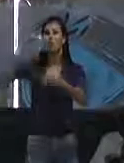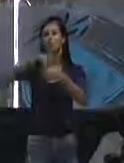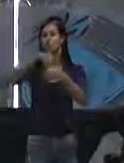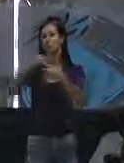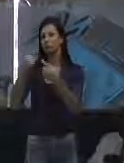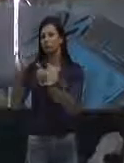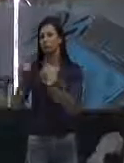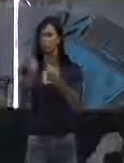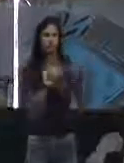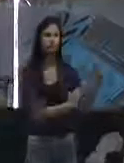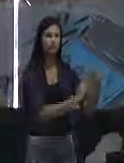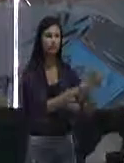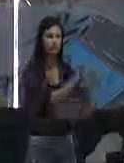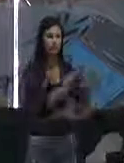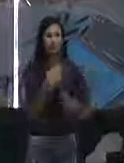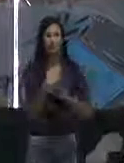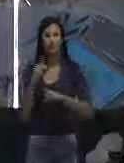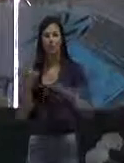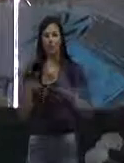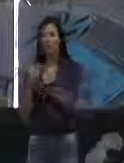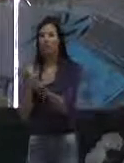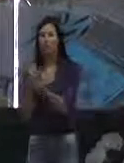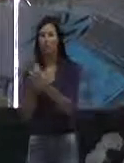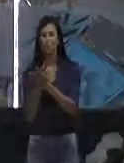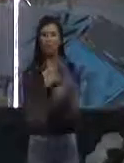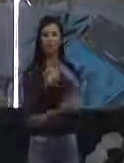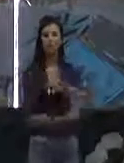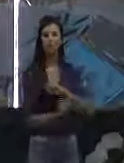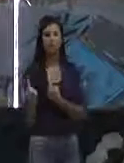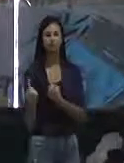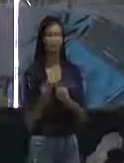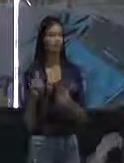o poder e aquele que paga o salário de todos nós.